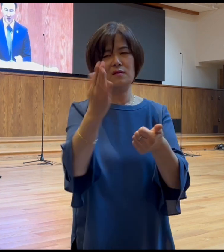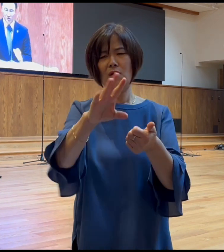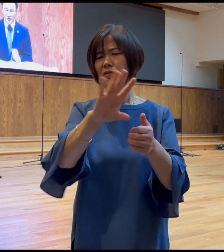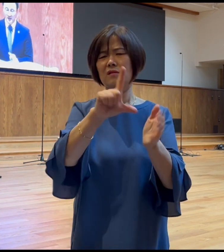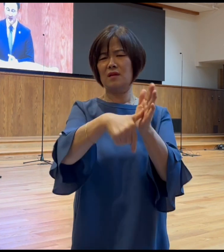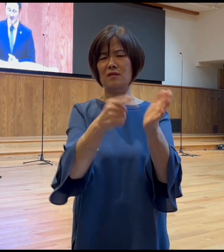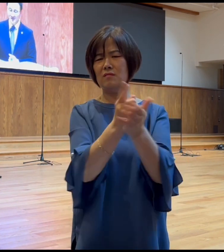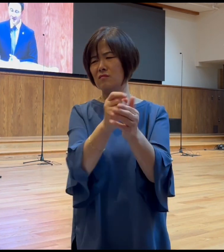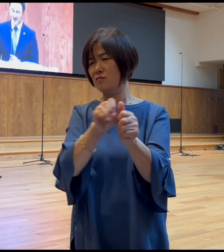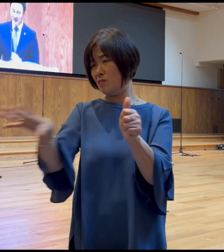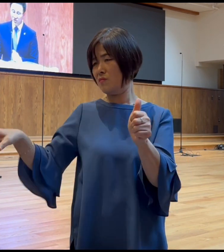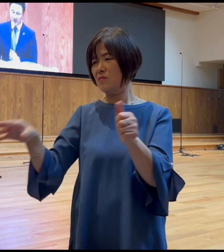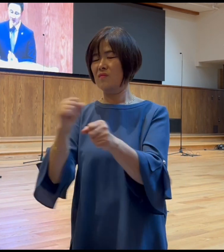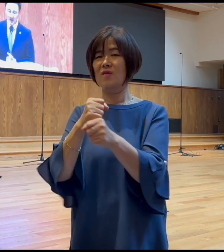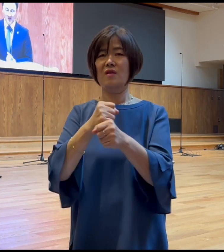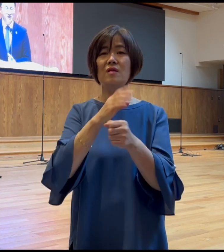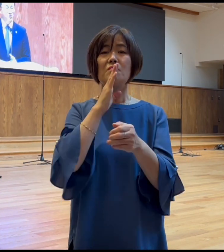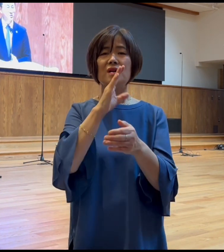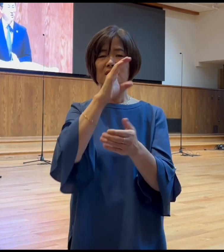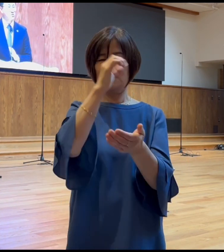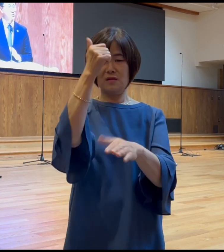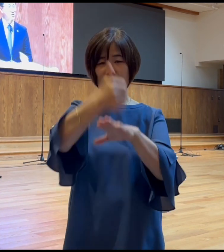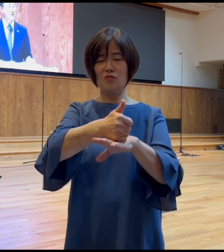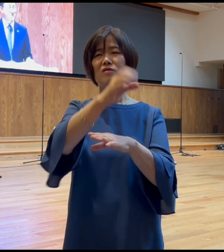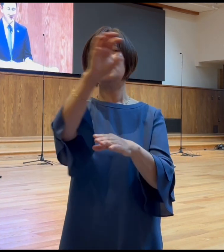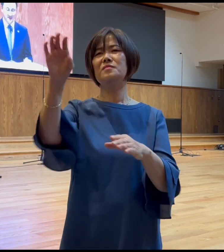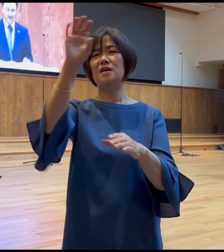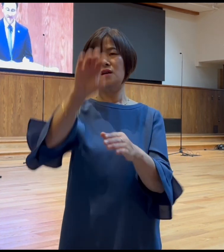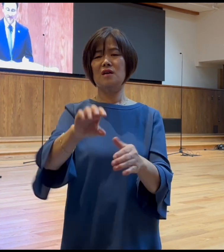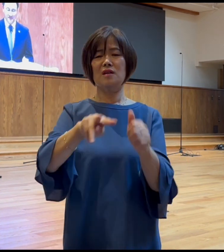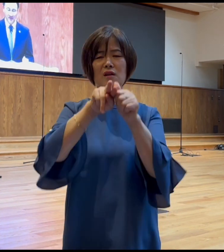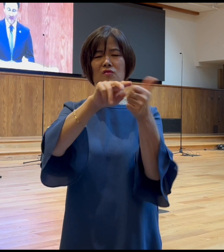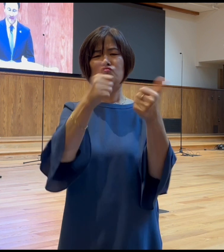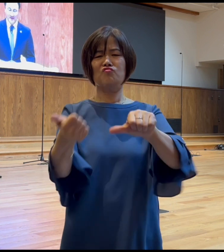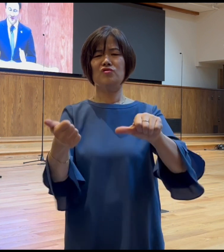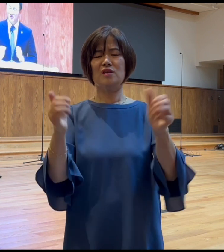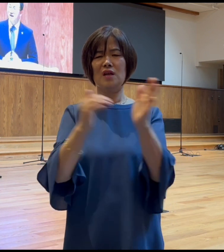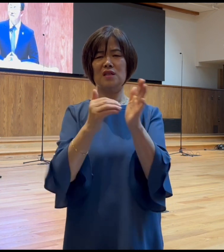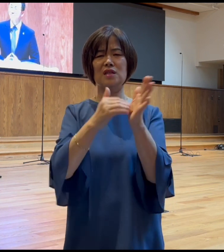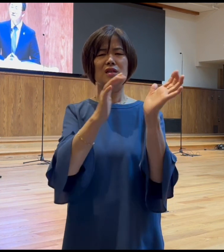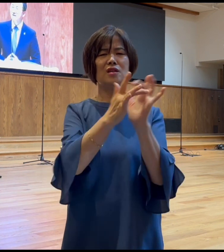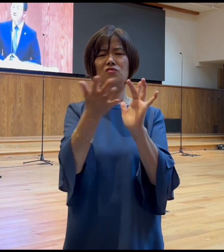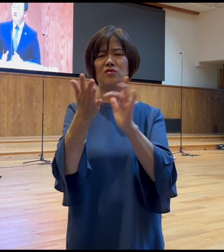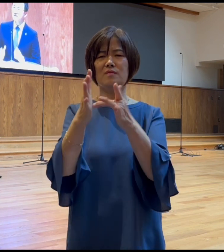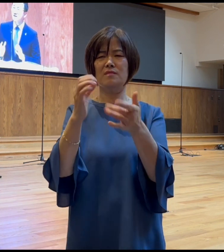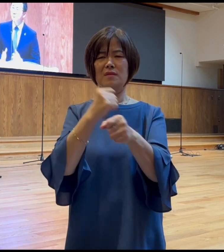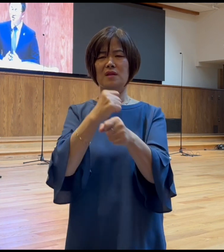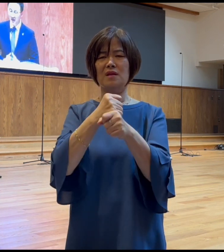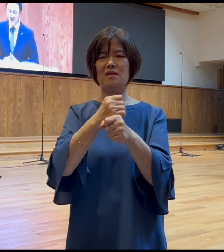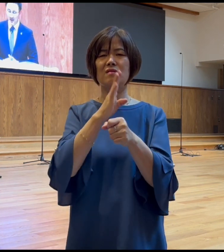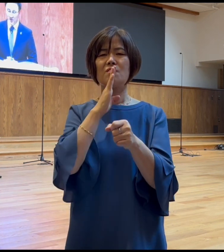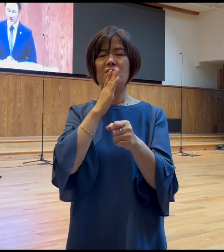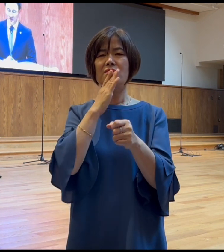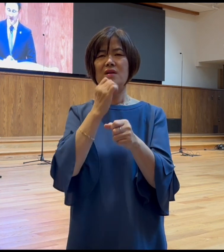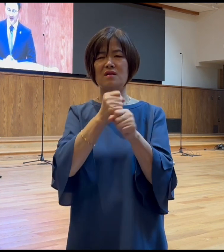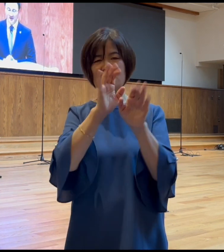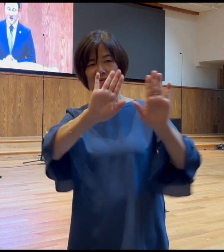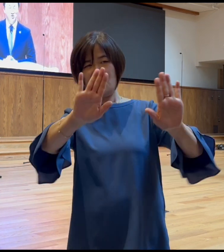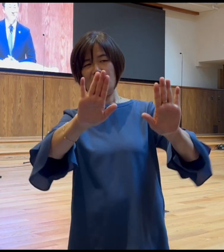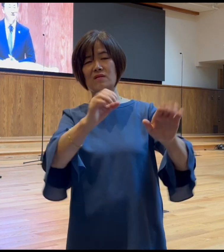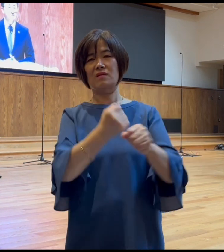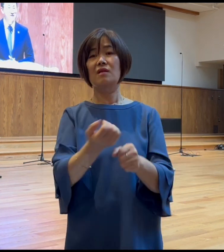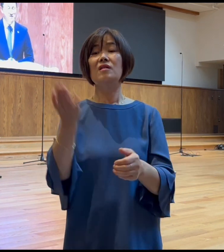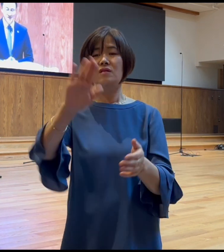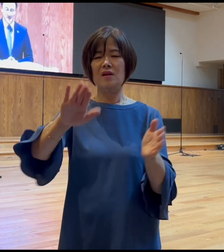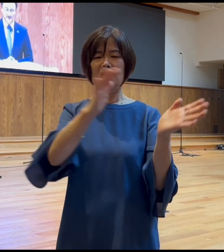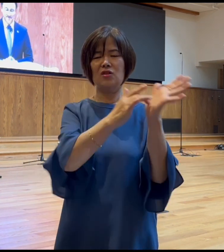달려 죽기까지 예수님을 제거하려고 부정했습니다. 그러나 세상이 부정할지라도